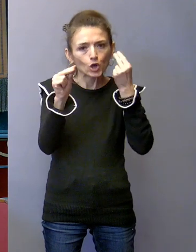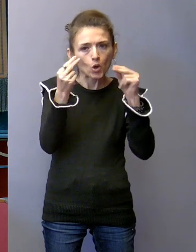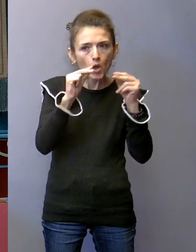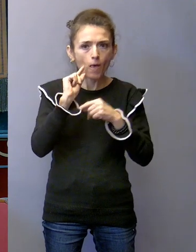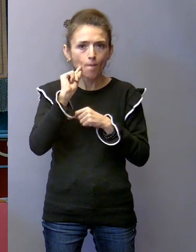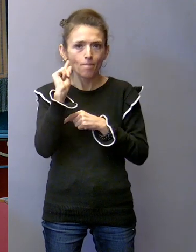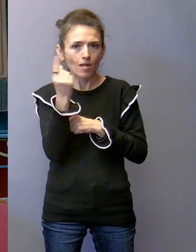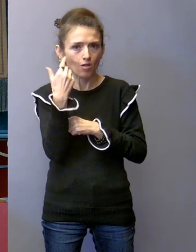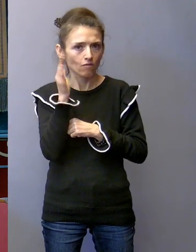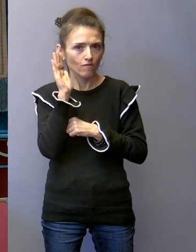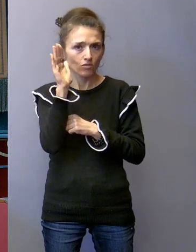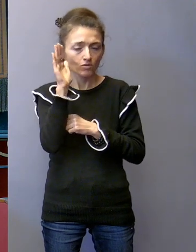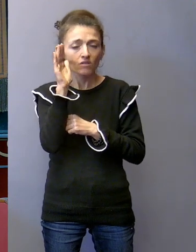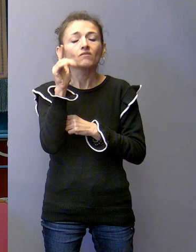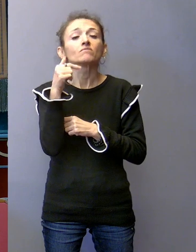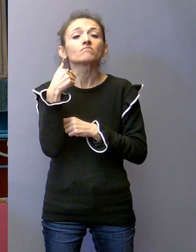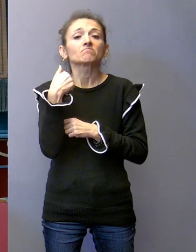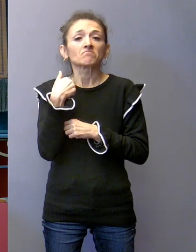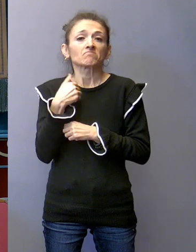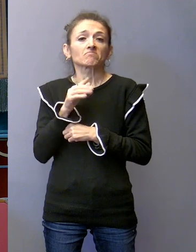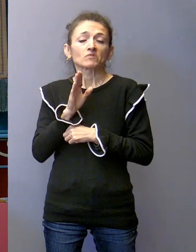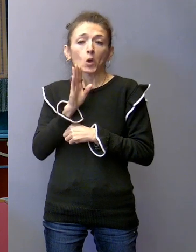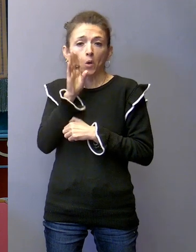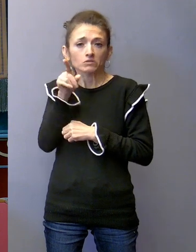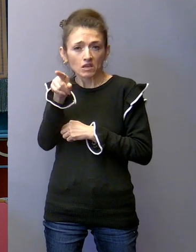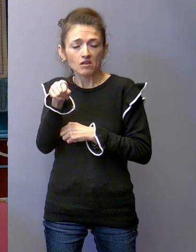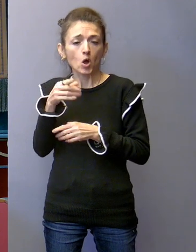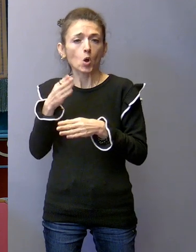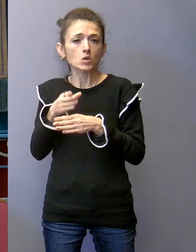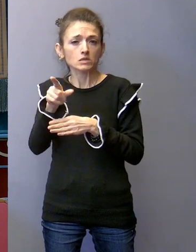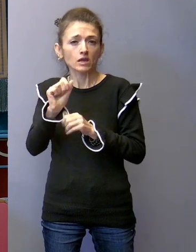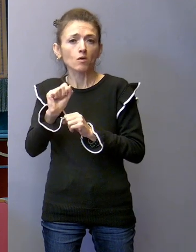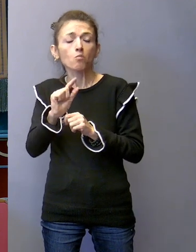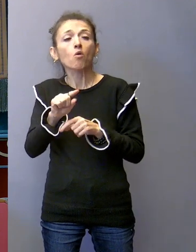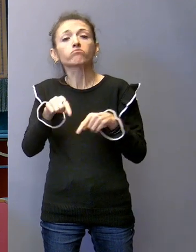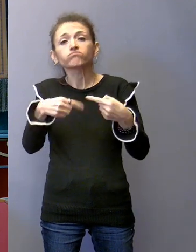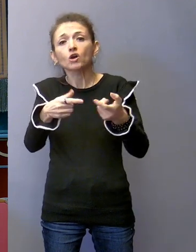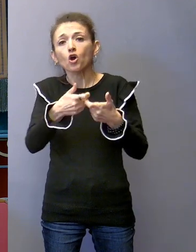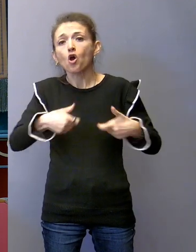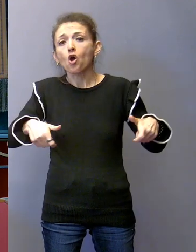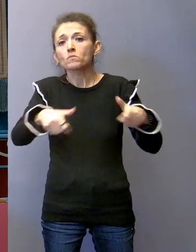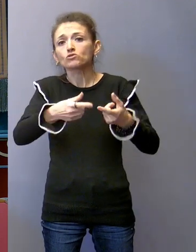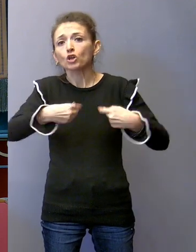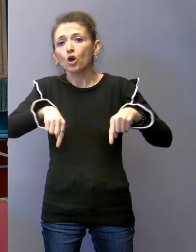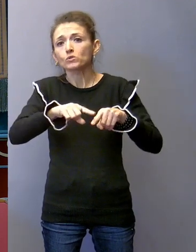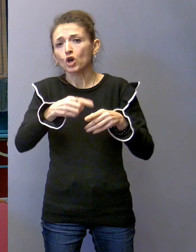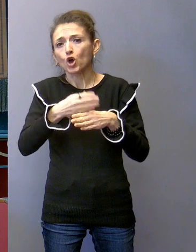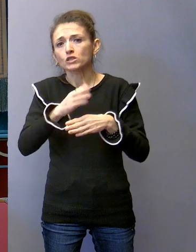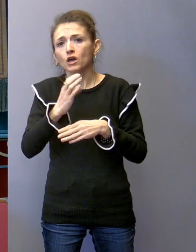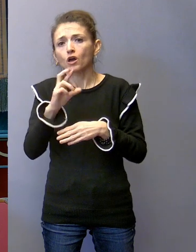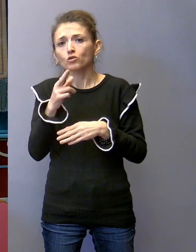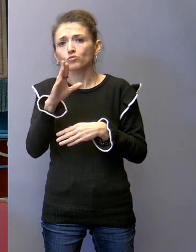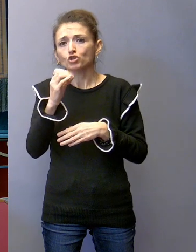la consiglio la consiglio eventualmente di fare una proposta in sede di commissione consiliare consigliere